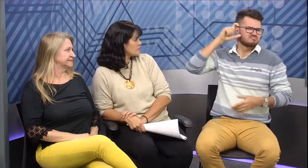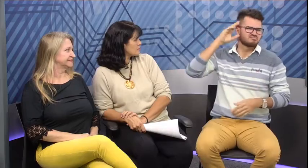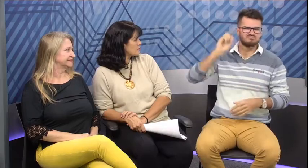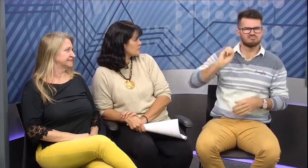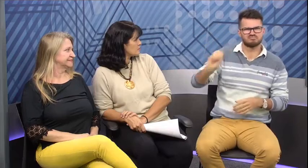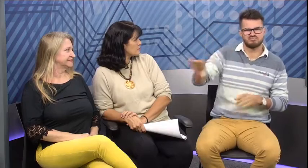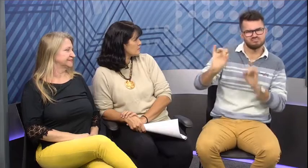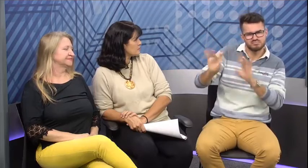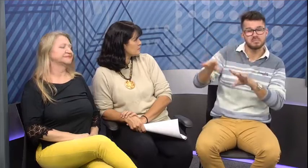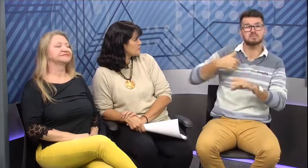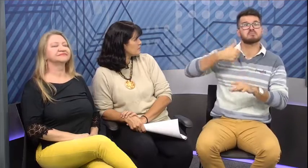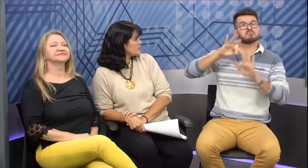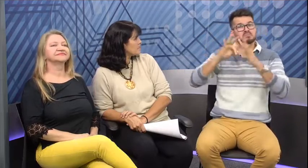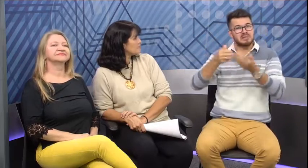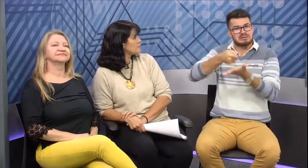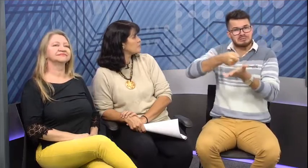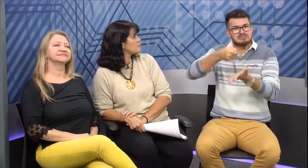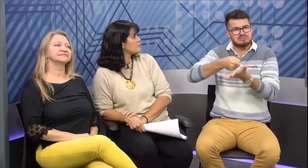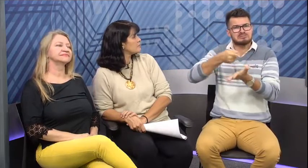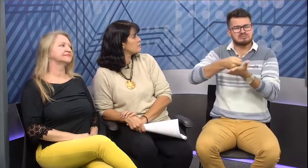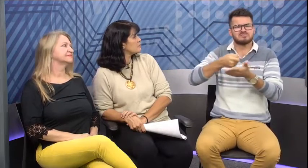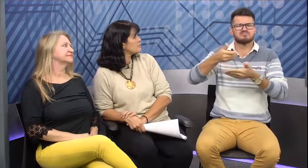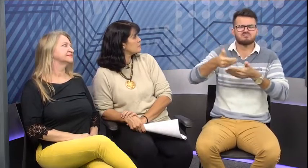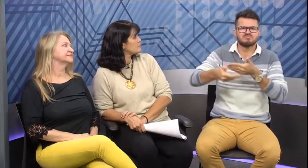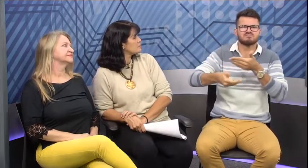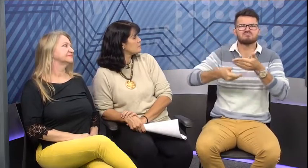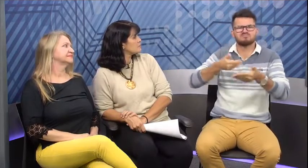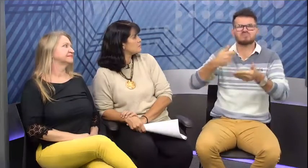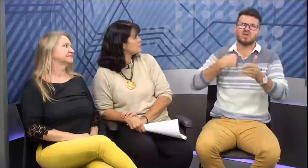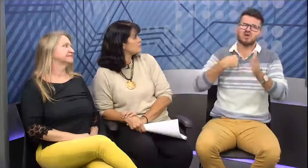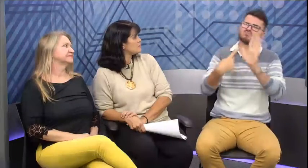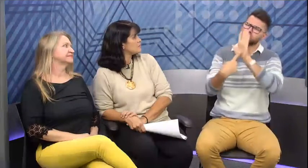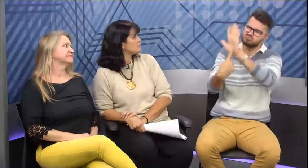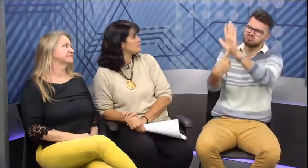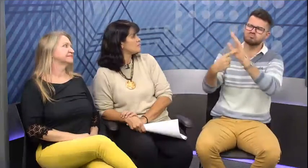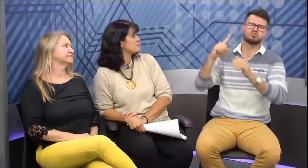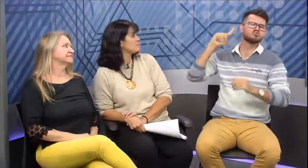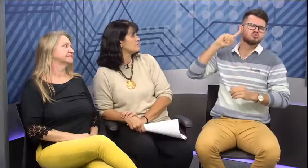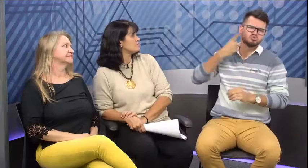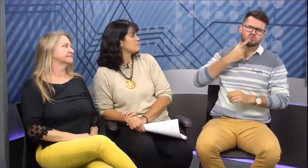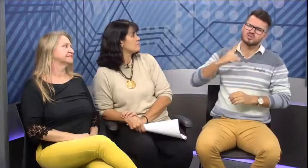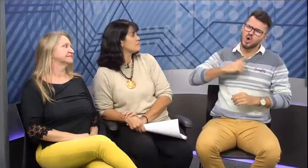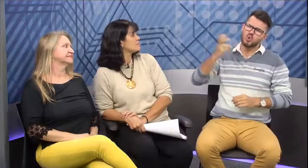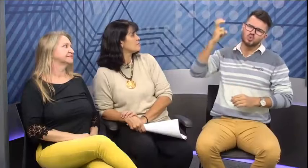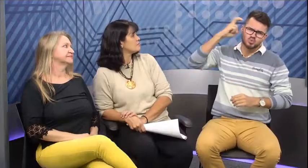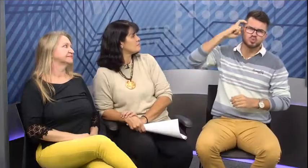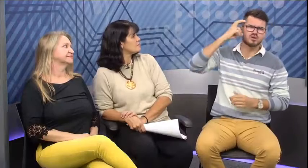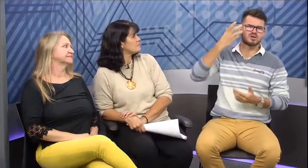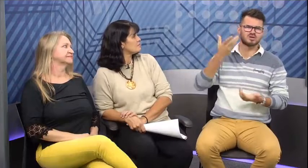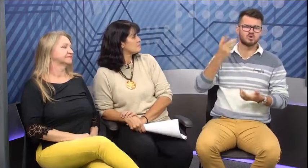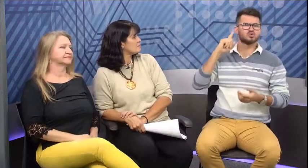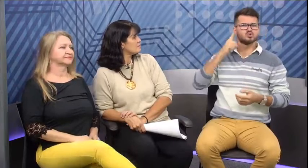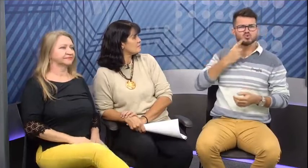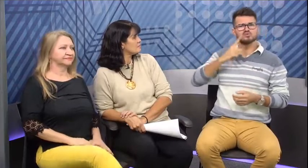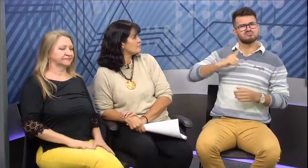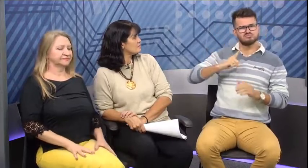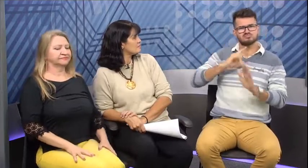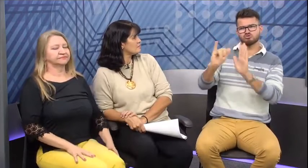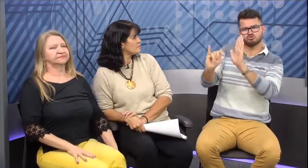quando eu decidi parar de utilizar o aparelho auditivo, né? Mas aí eu comecei a mostrar, olha, não, os surdos têm uma cultura